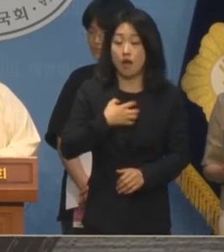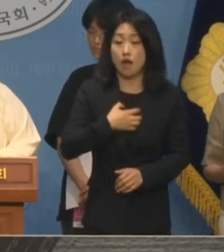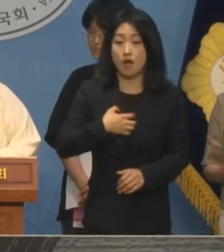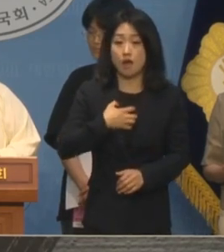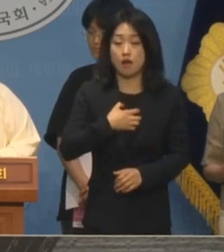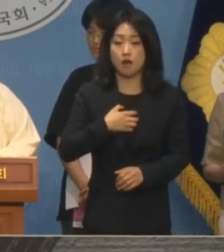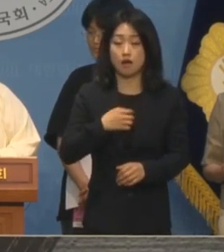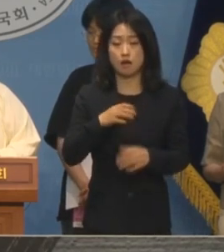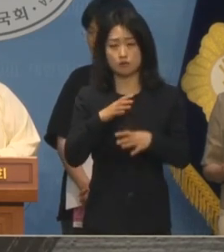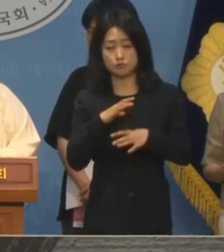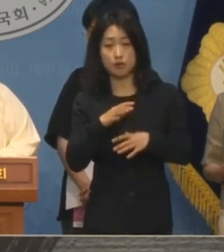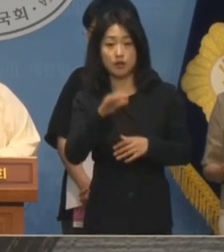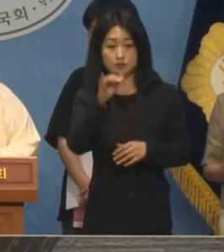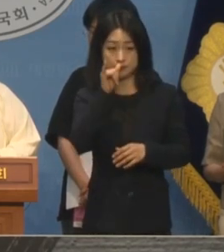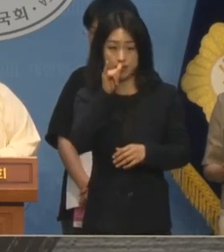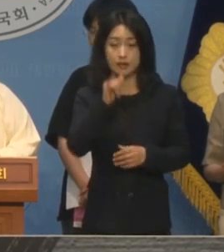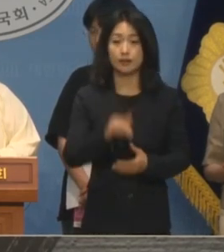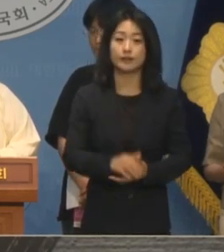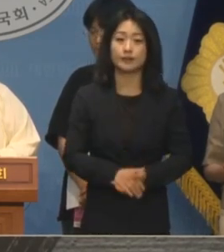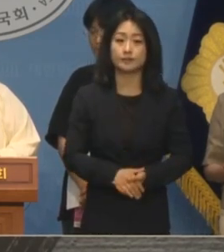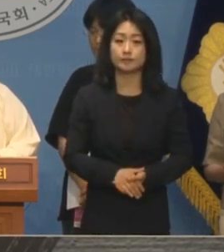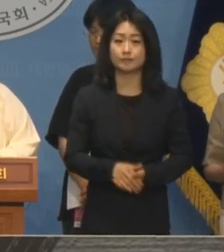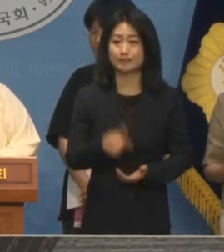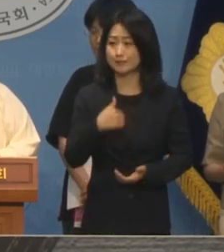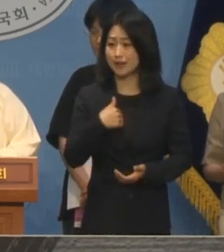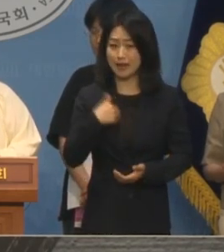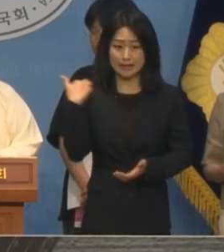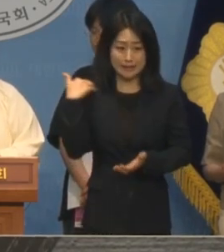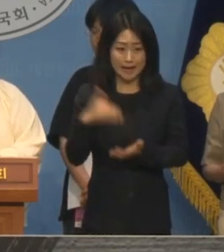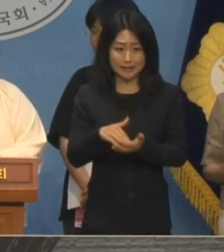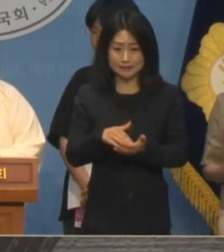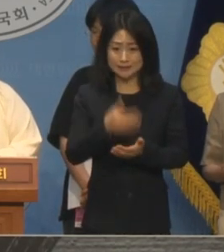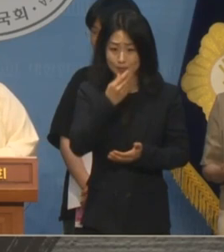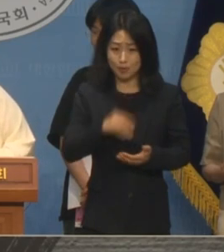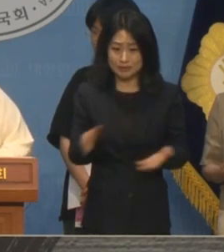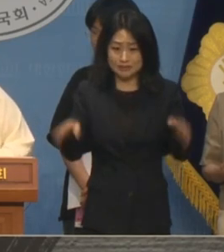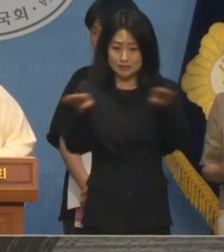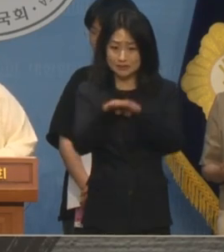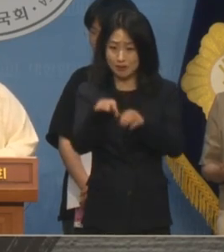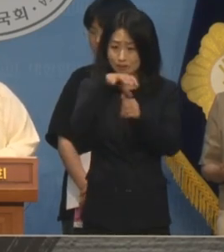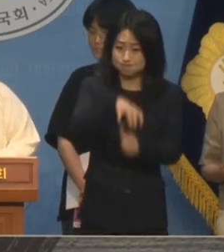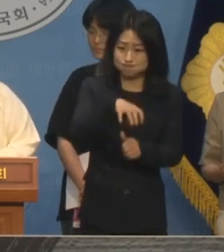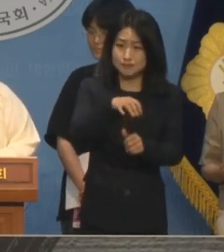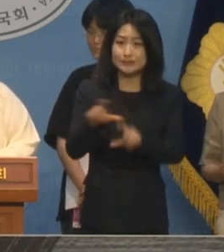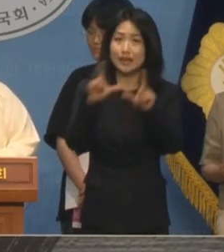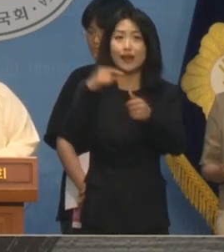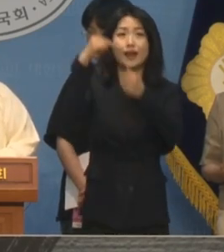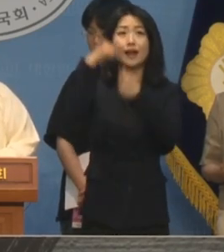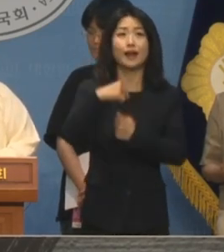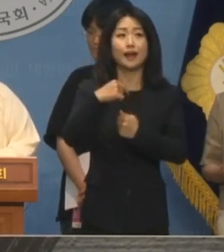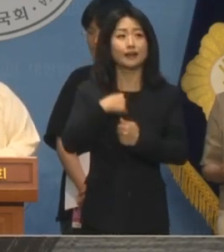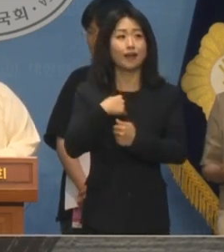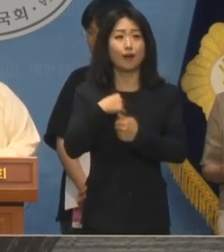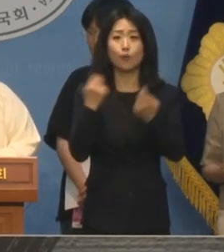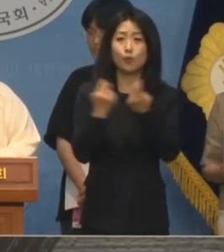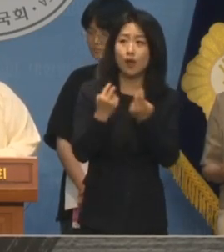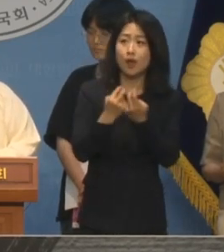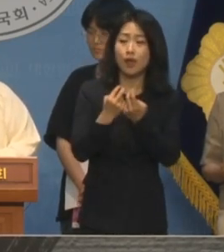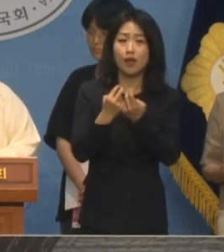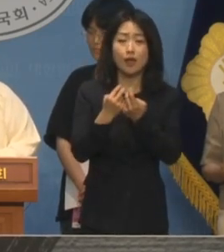아닐까? 그렇다가 나도 다시 시설로 들어가서 살라고 하는 거